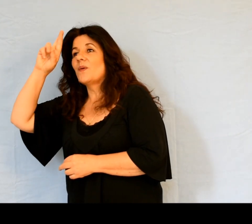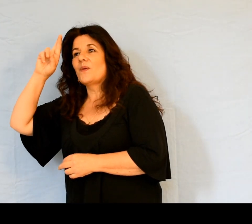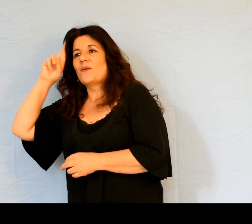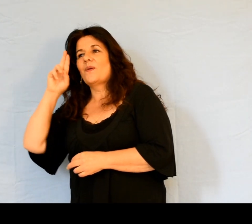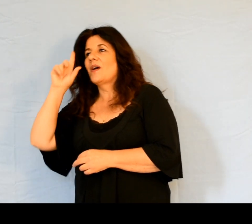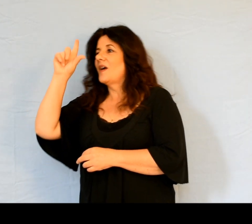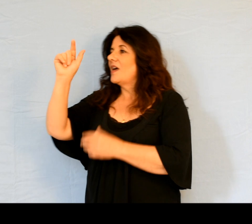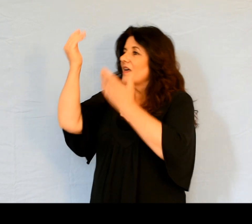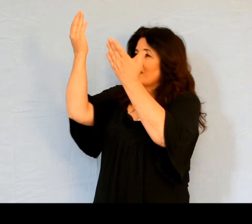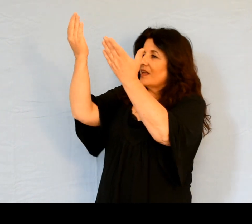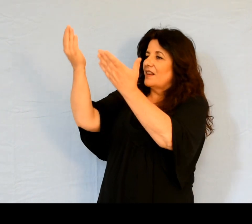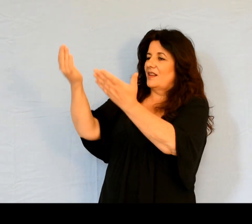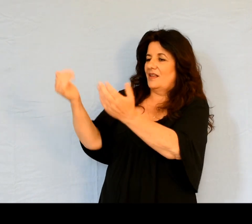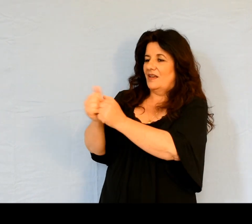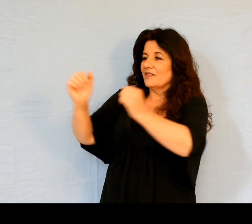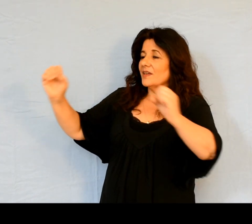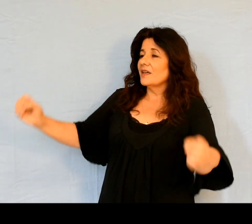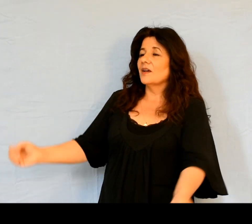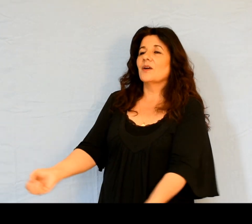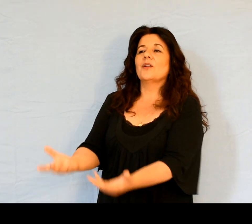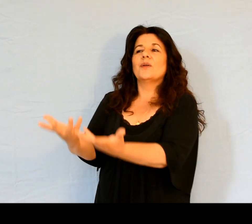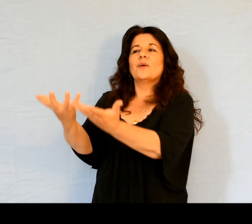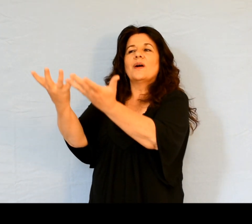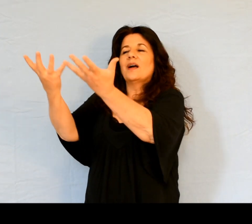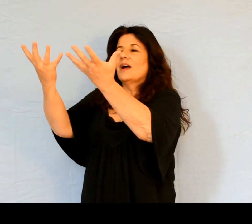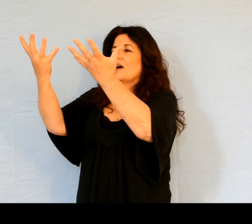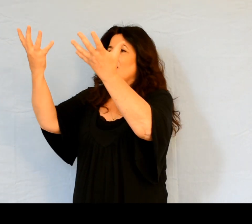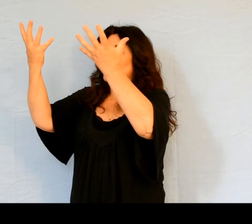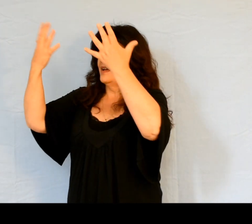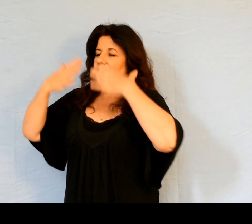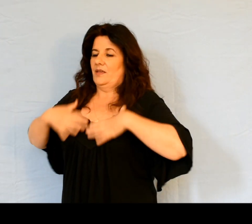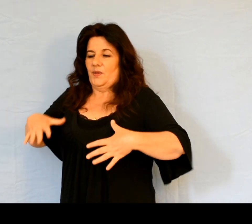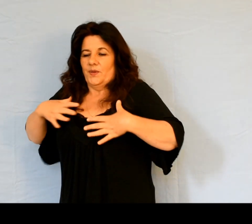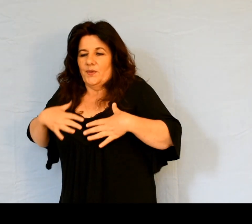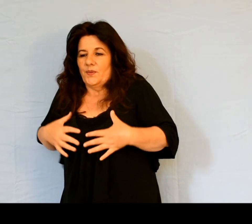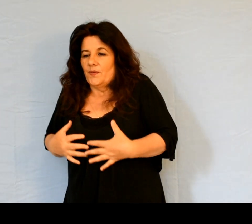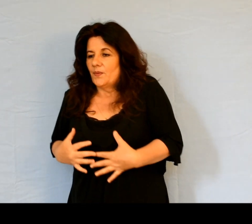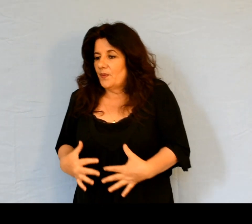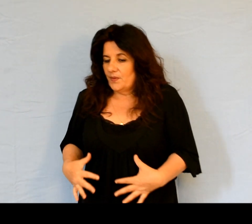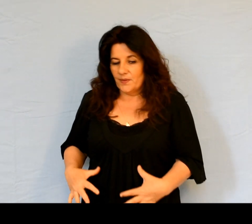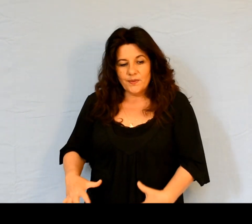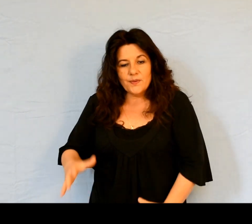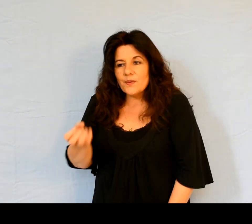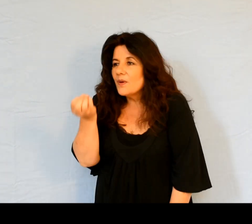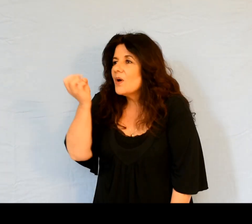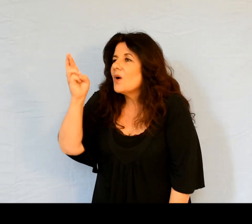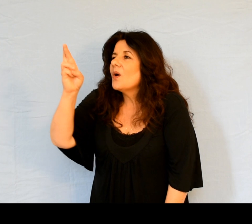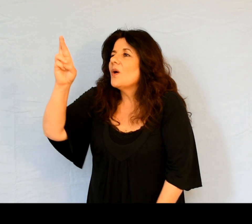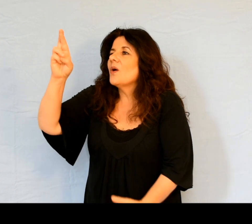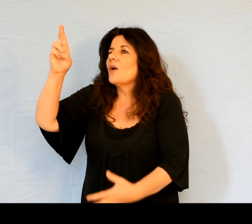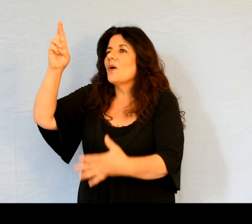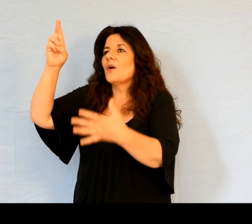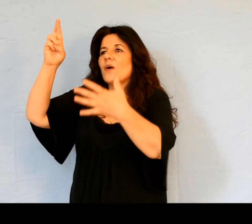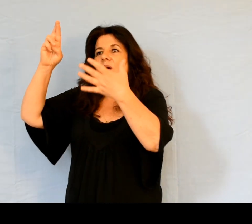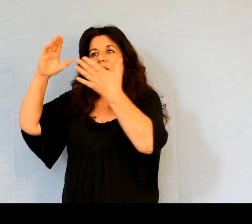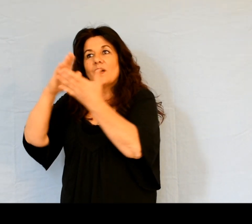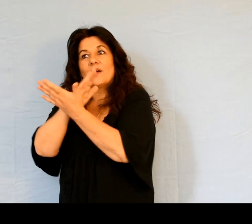gloire, vêtue d'étaffes d'or, on la conduit toute parée